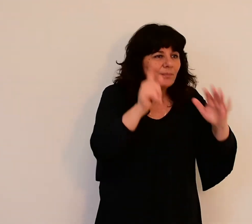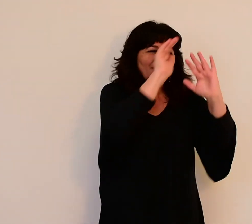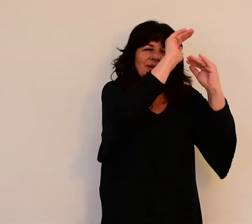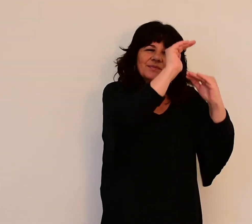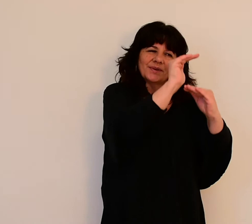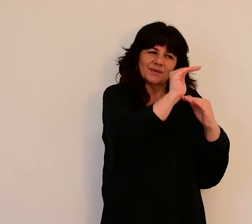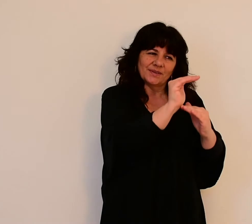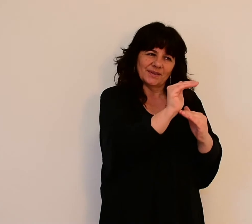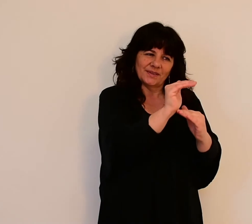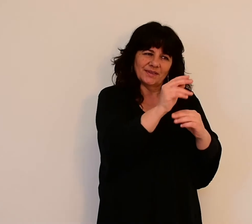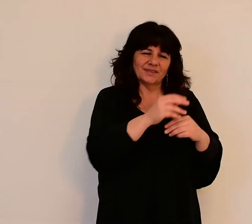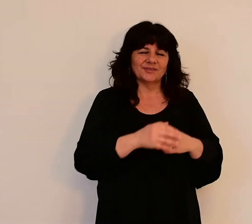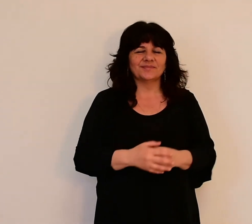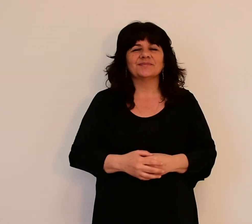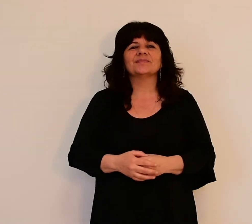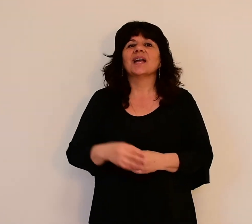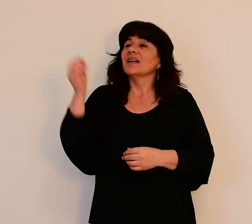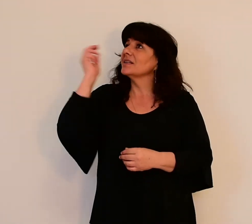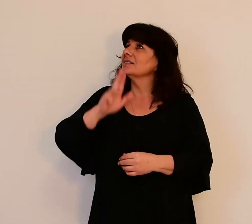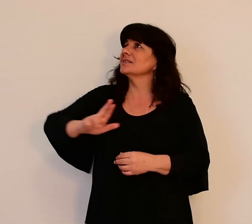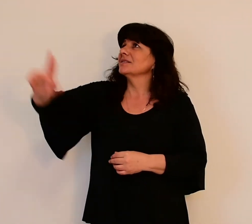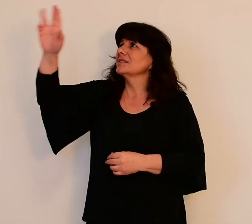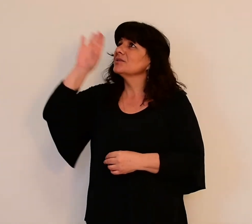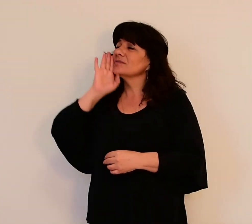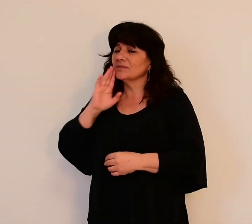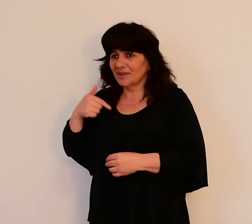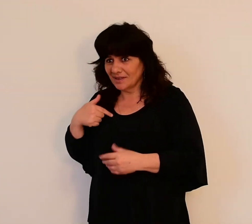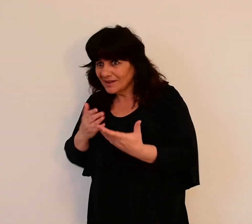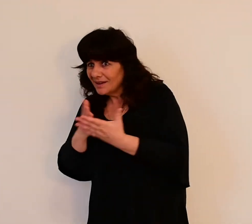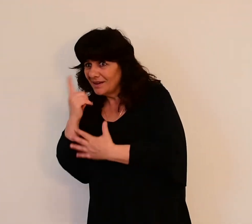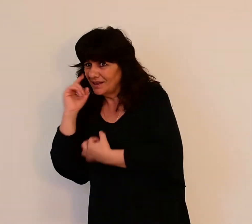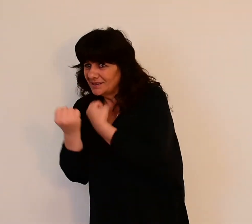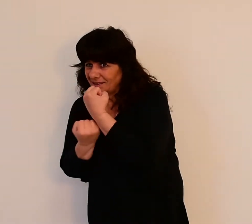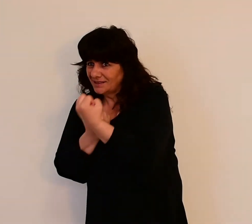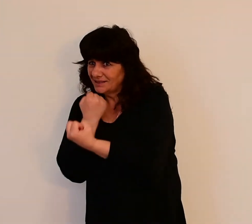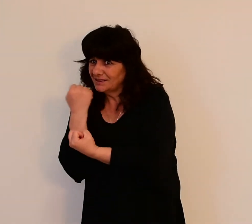avec moi, Seigneur, dans mon épreuve,